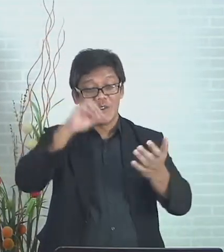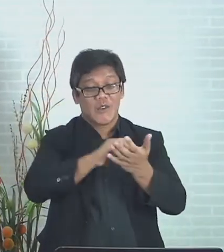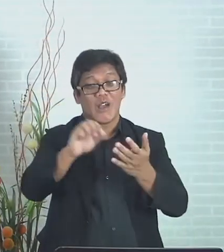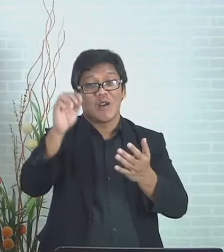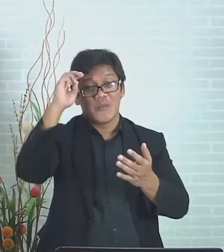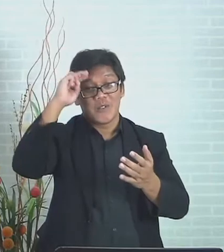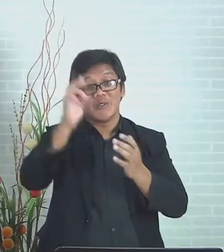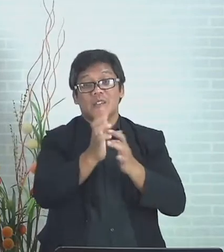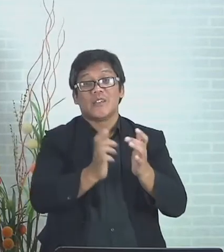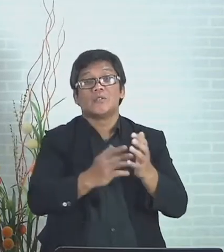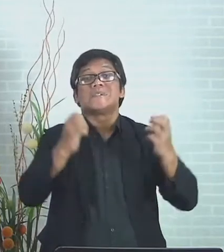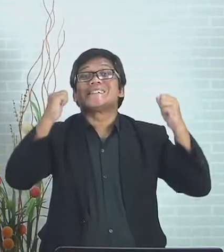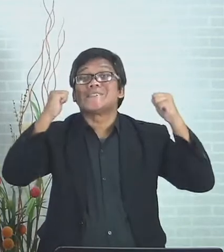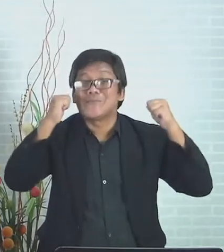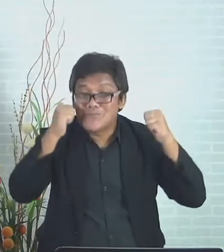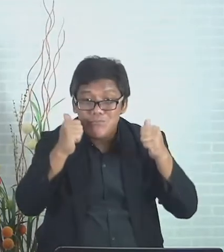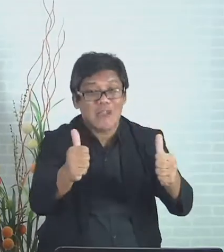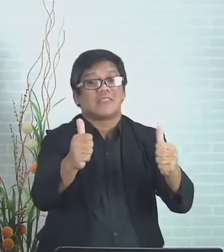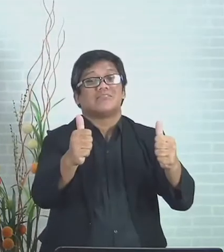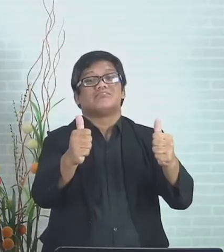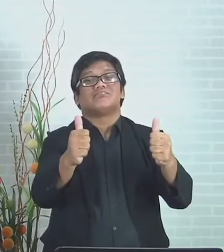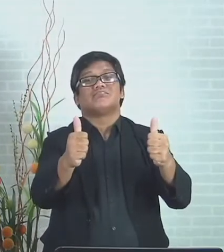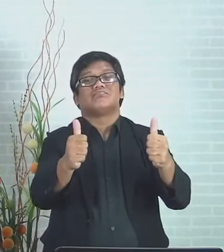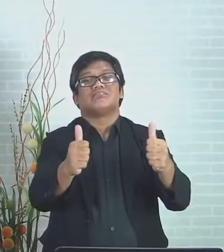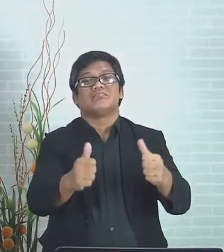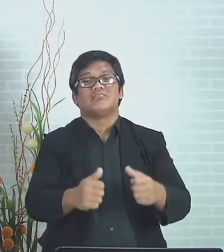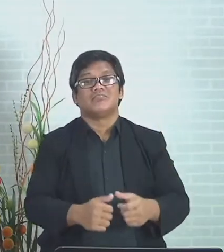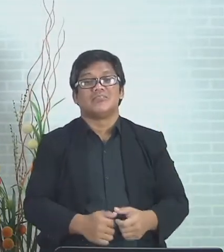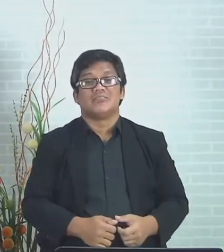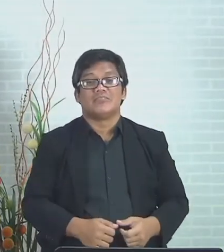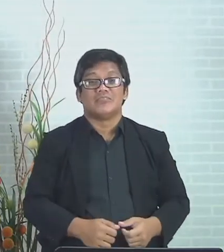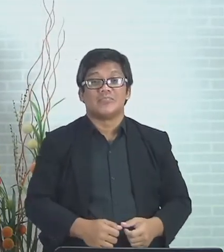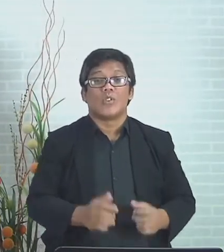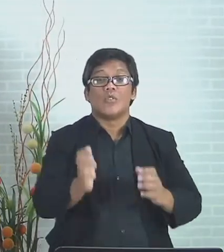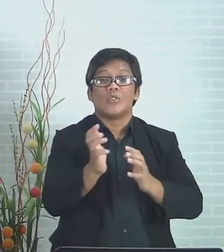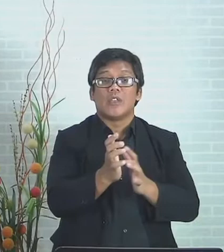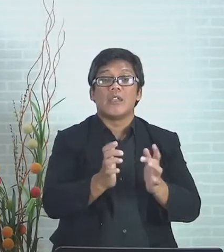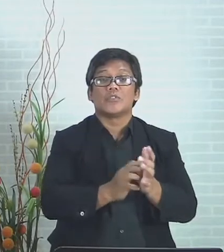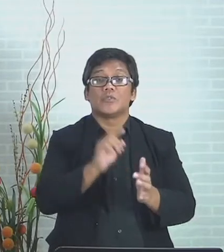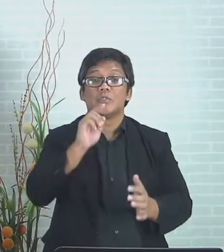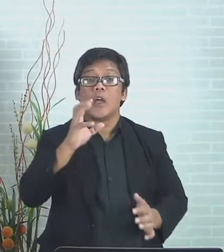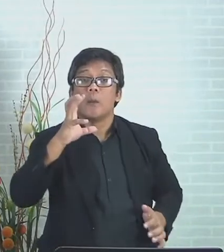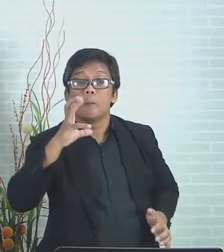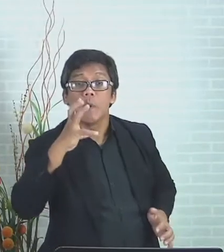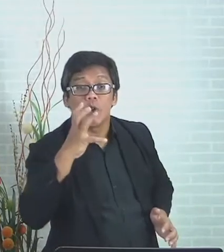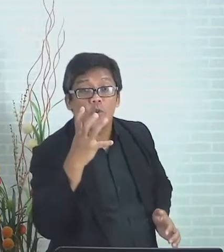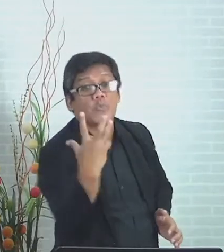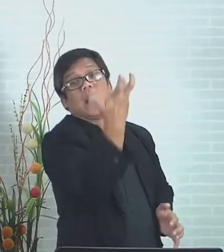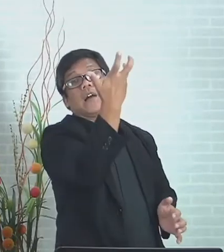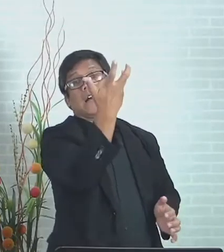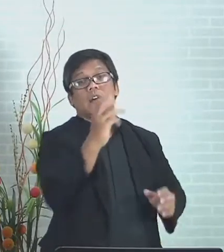ya kekuatannya Dahsyat dia yang bisa merubah senang goncangkan dunia